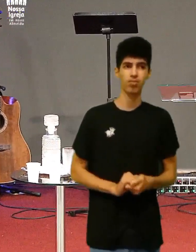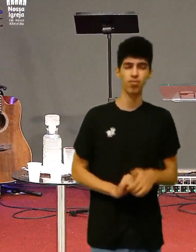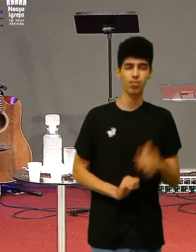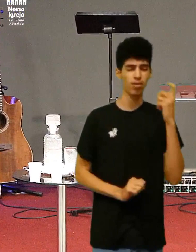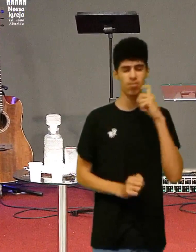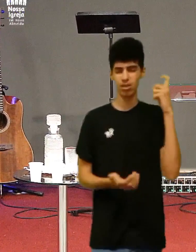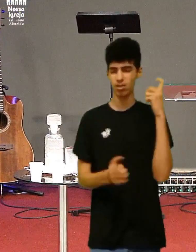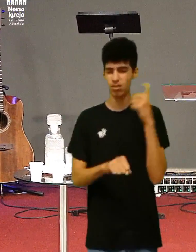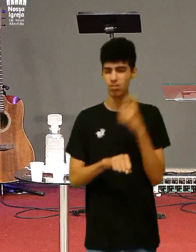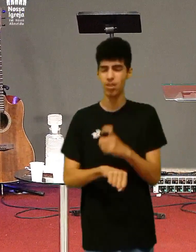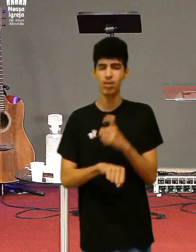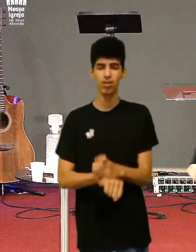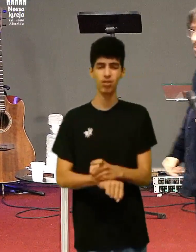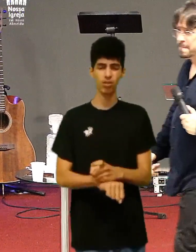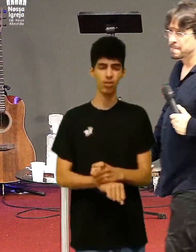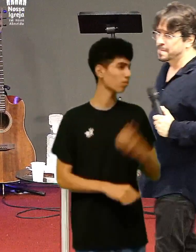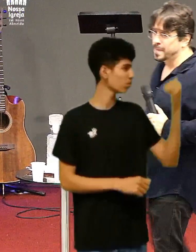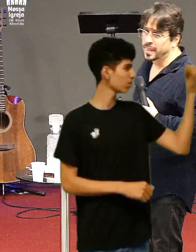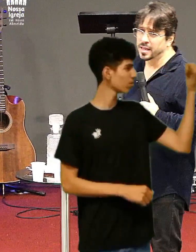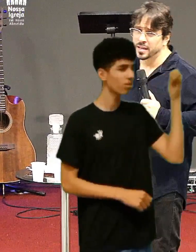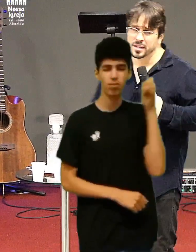do Senhor.